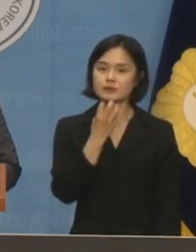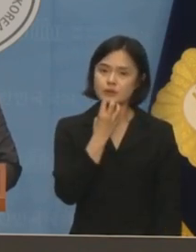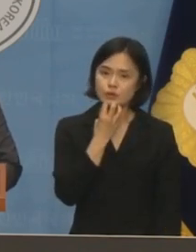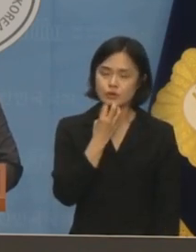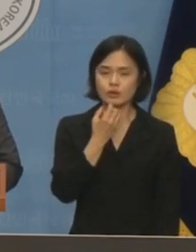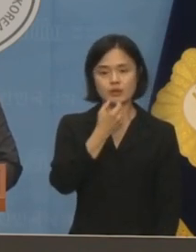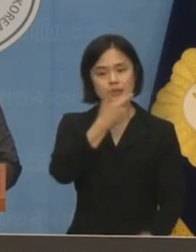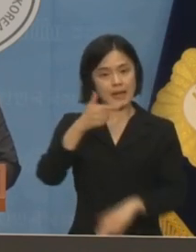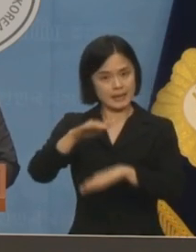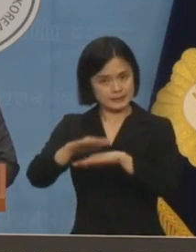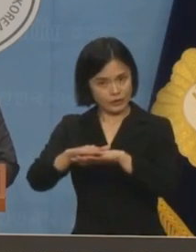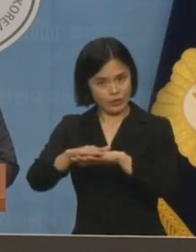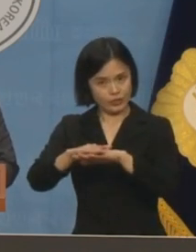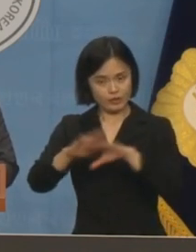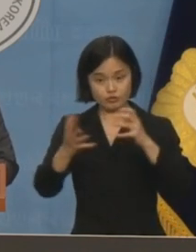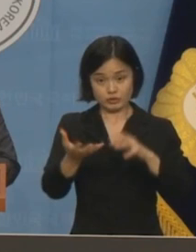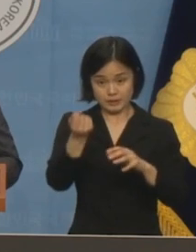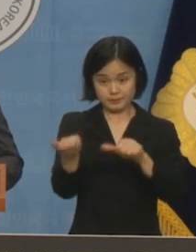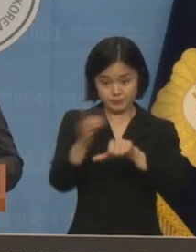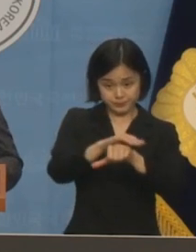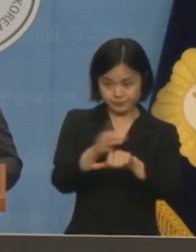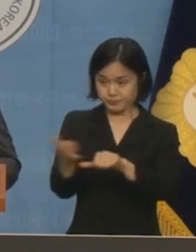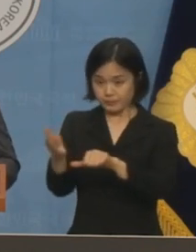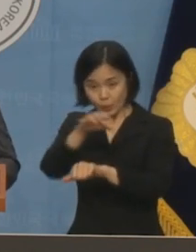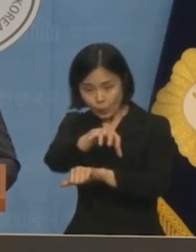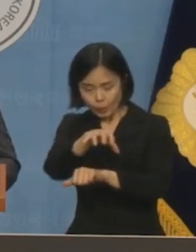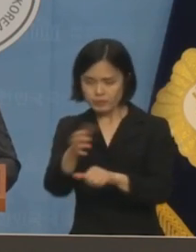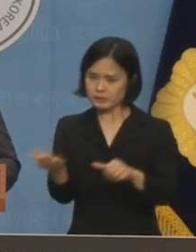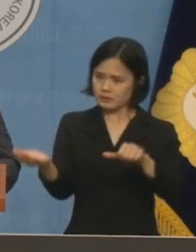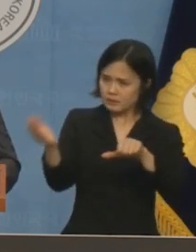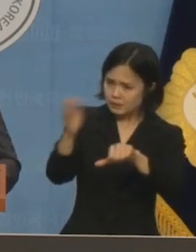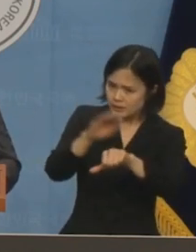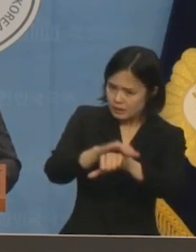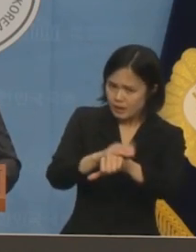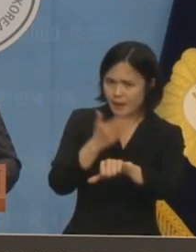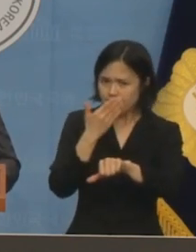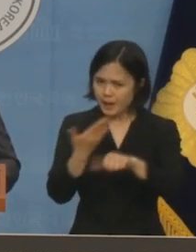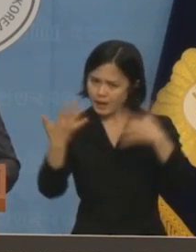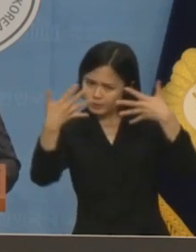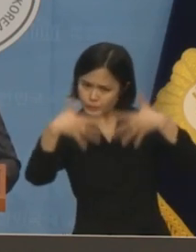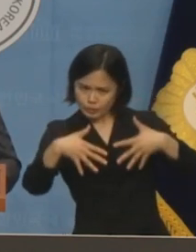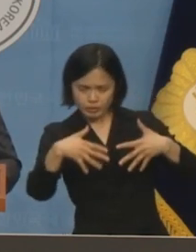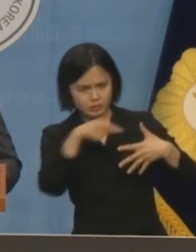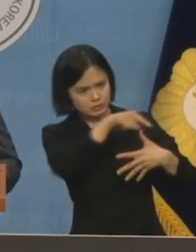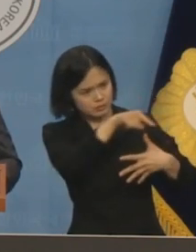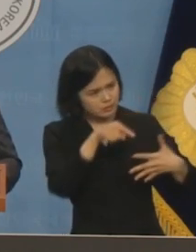자격에 대해서 법률을 검토해 보았지만 그 어느 것도 해당되는 것이 없었습니다.